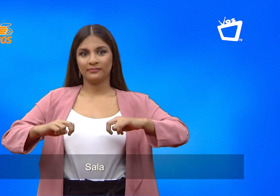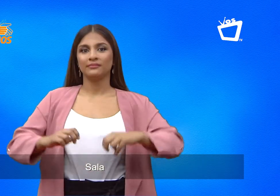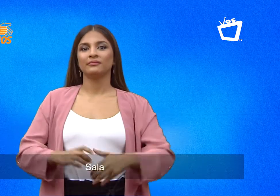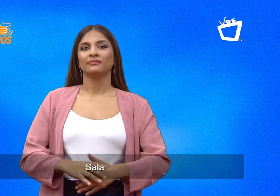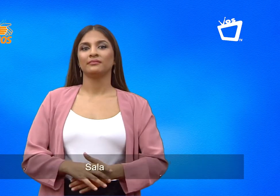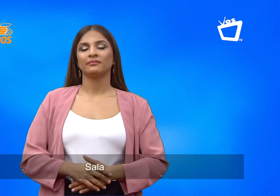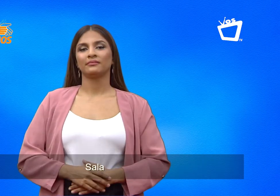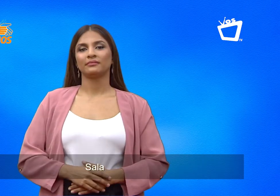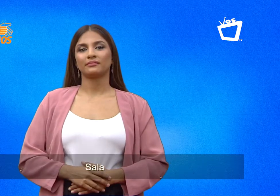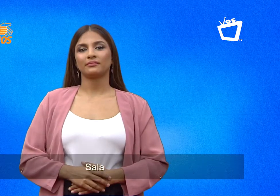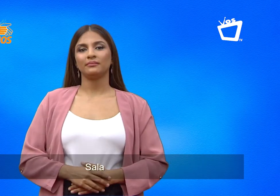Sala.